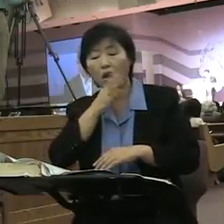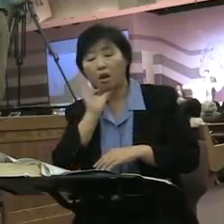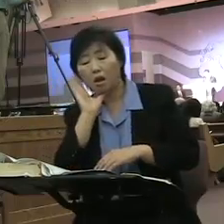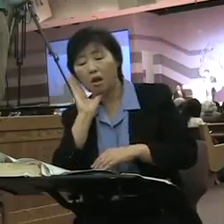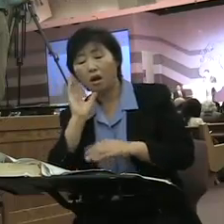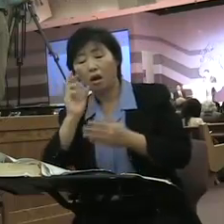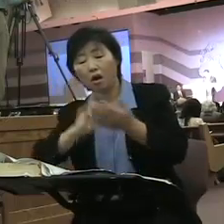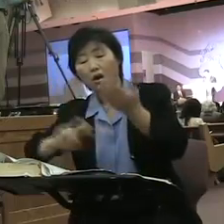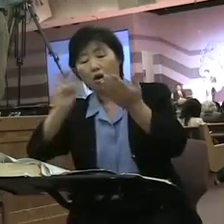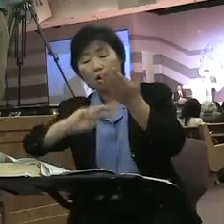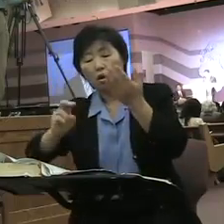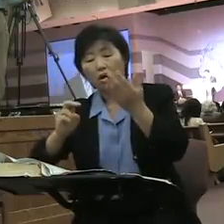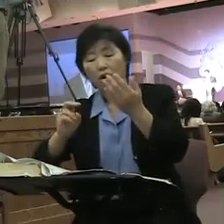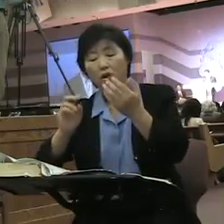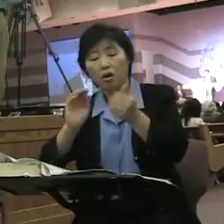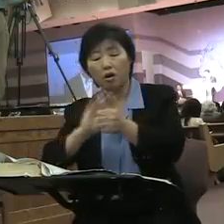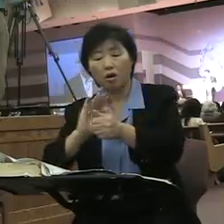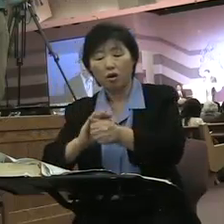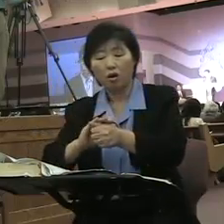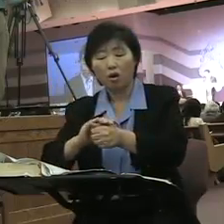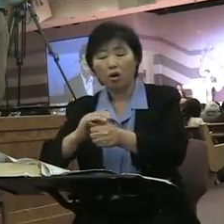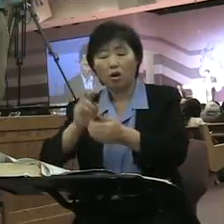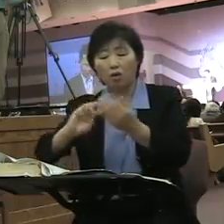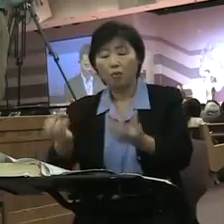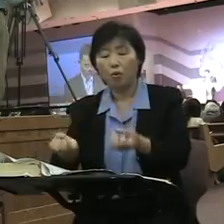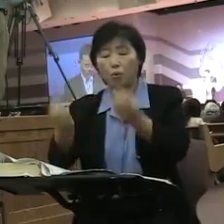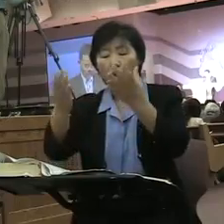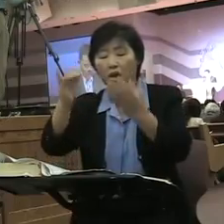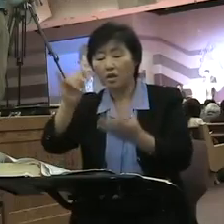밤 음악회가 있습니다.